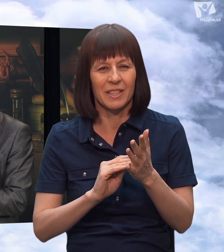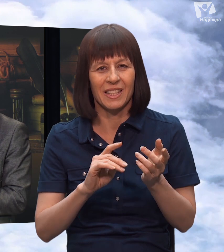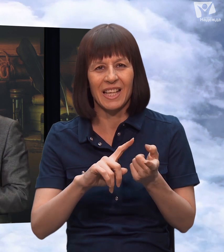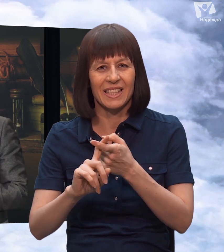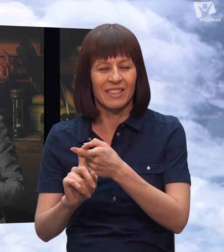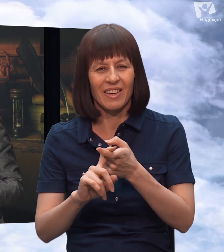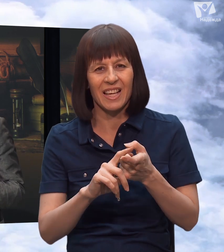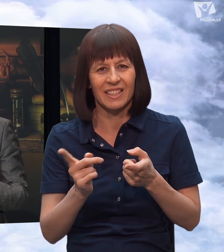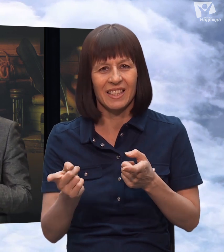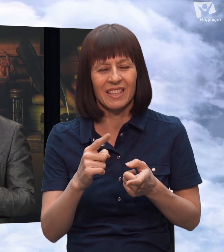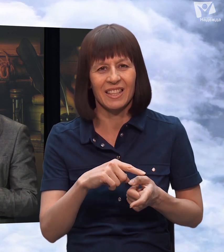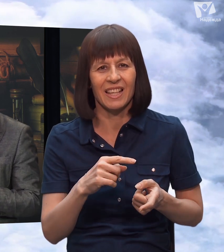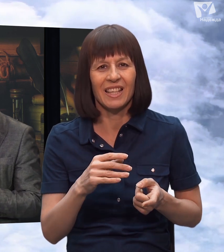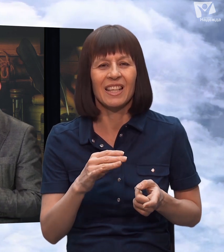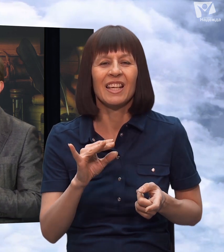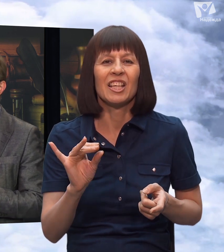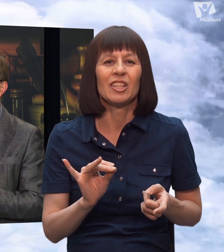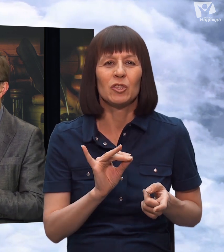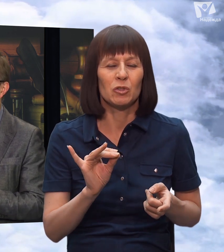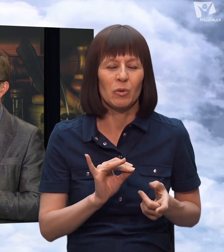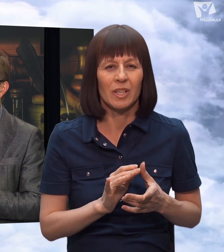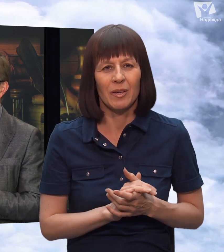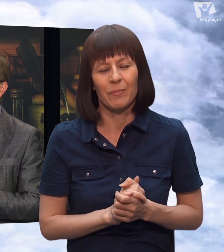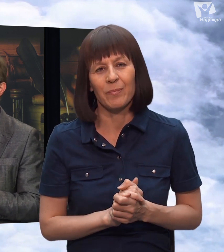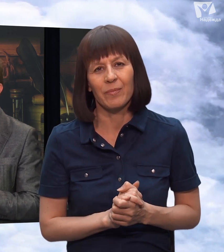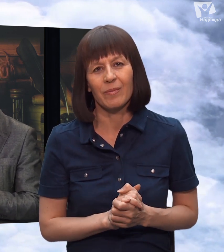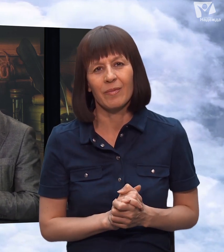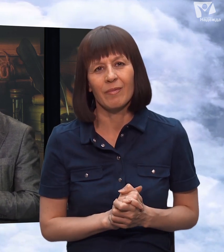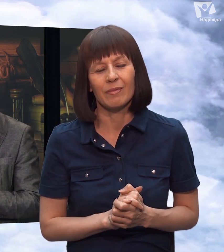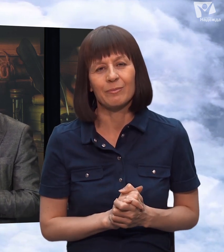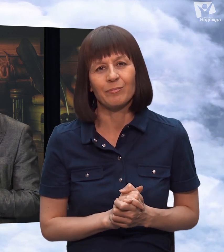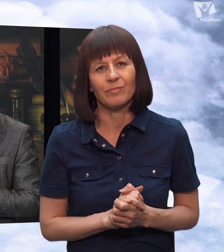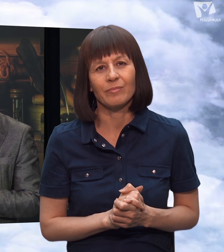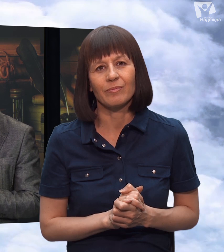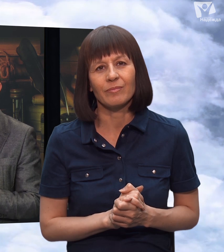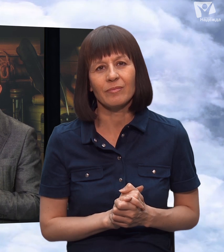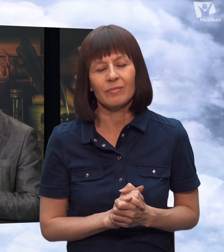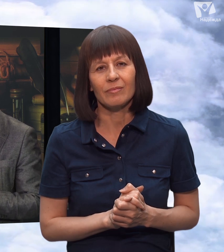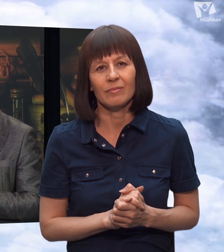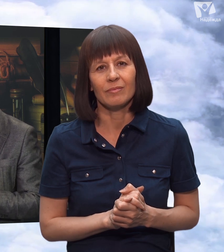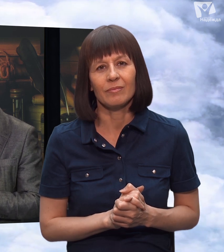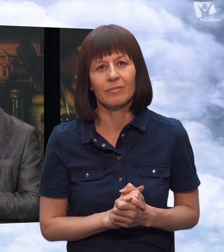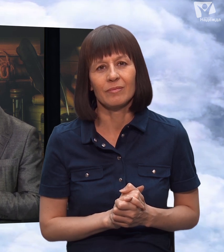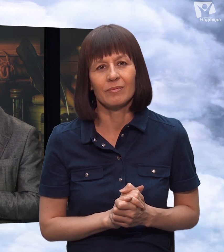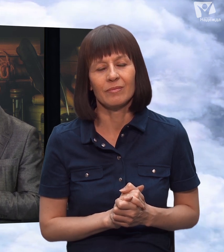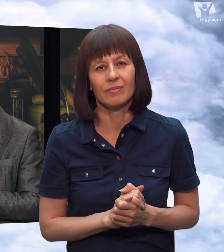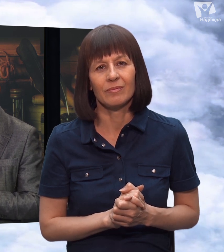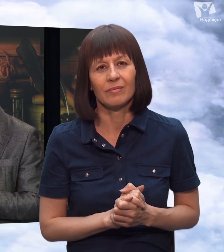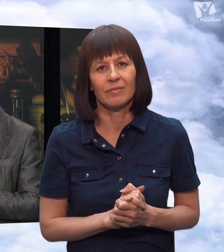конечно паралипоменон не от слова параллельной но тем не менее там